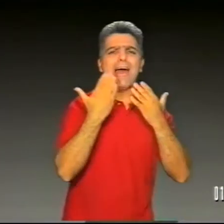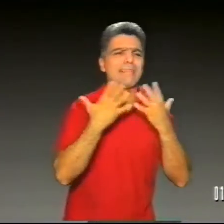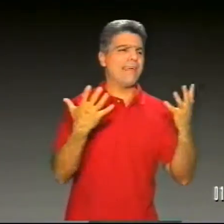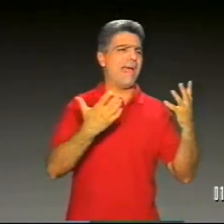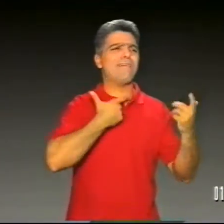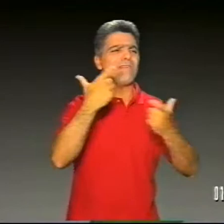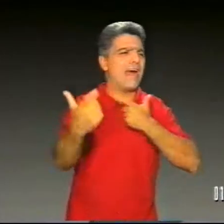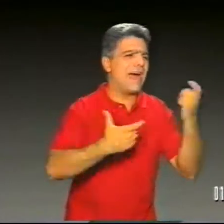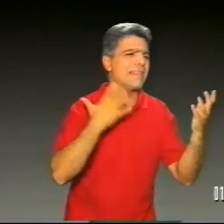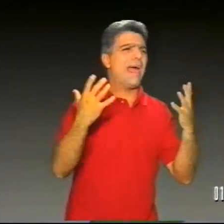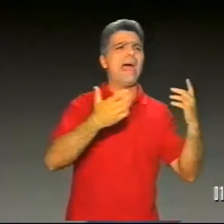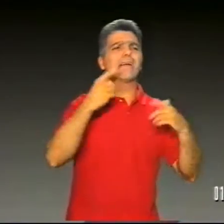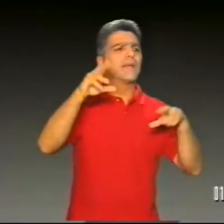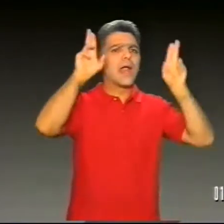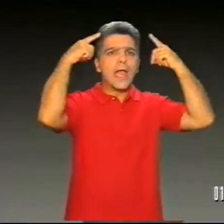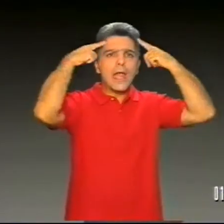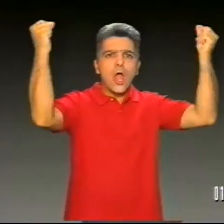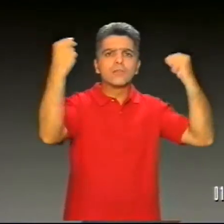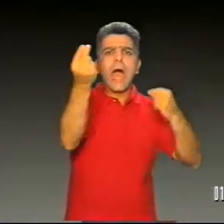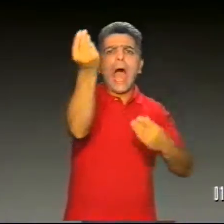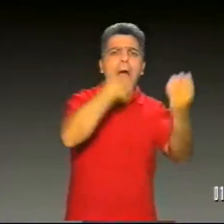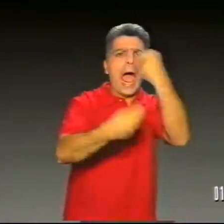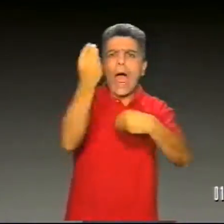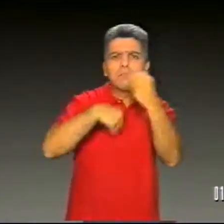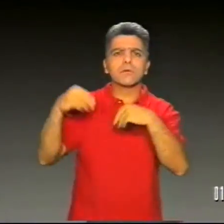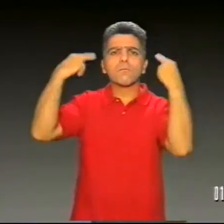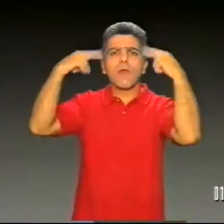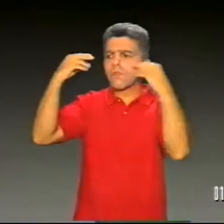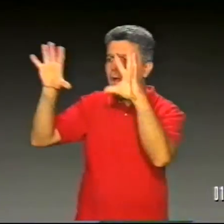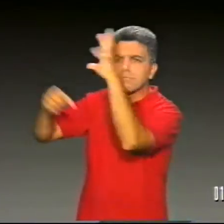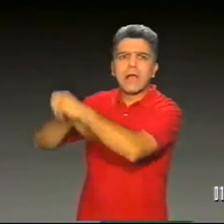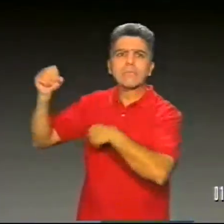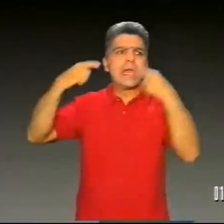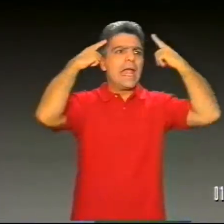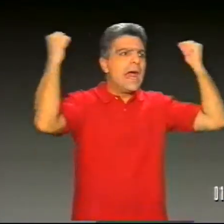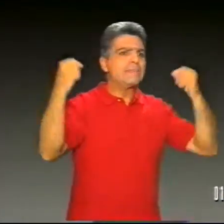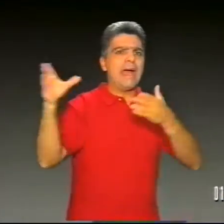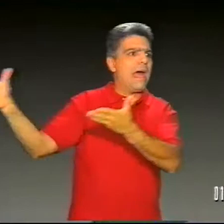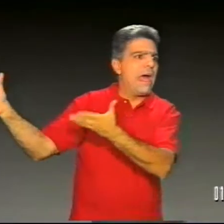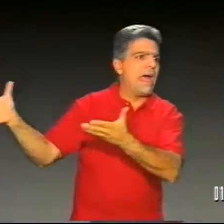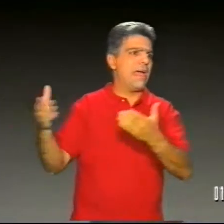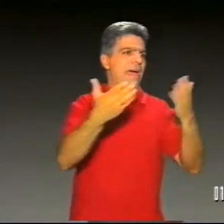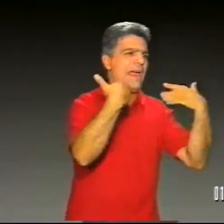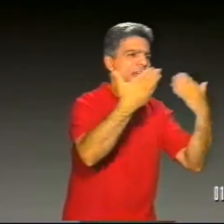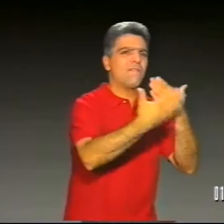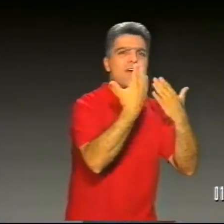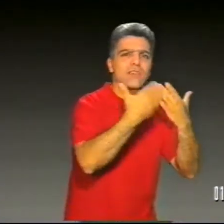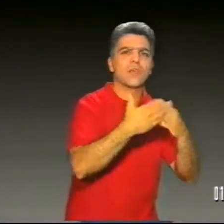Και άρχισε λοιπόν να τους φωνάζει: Βοήθεια, βοήθεια, σας παρακαλώ. Ο λύκος τρώει τα πρόβατά μου. Σας παρακαλώ, ελάτε να με